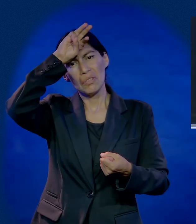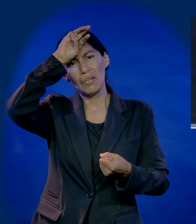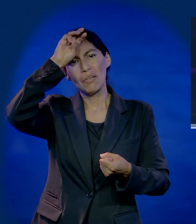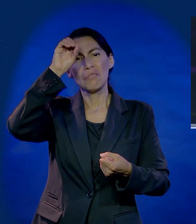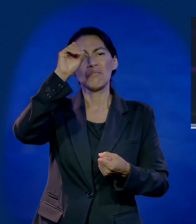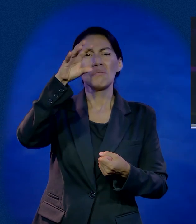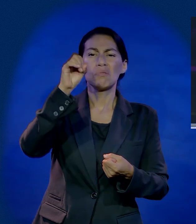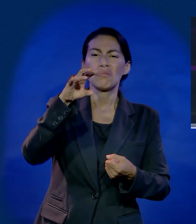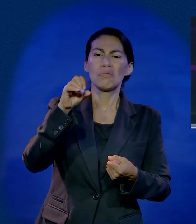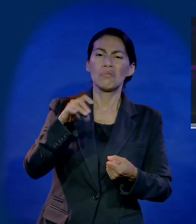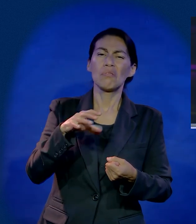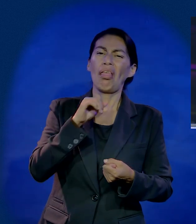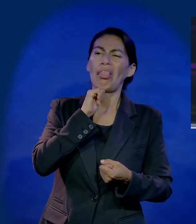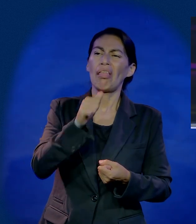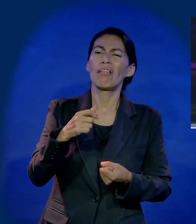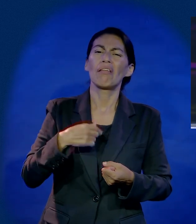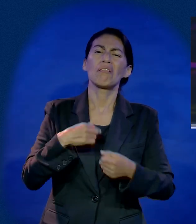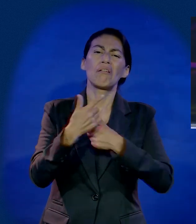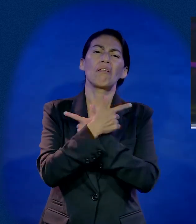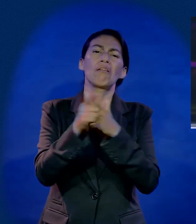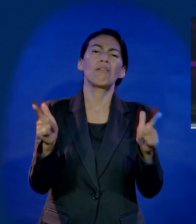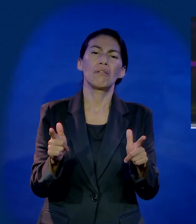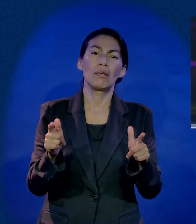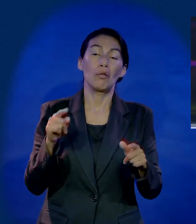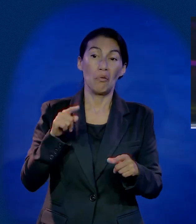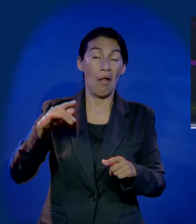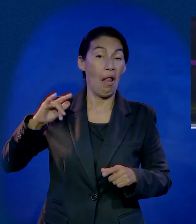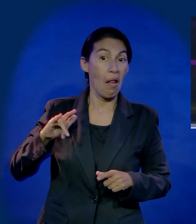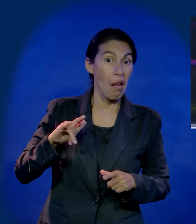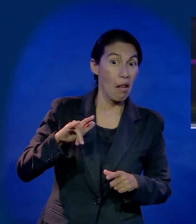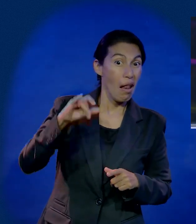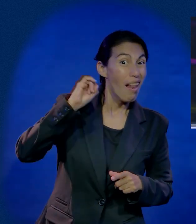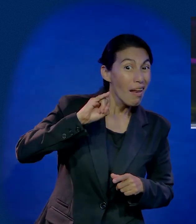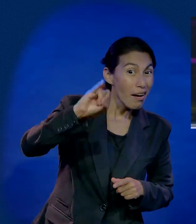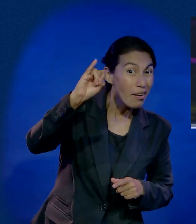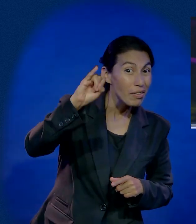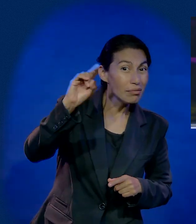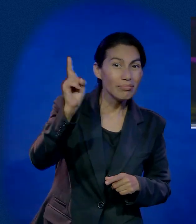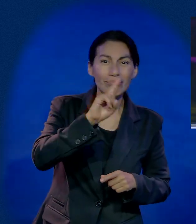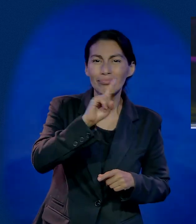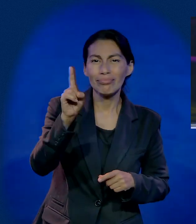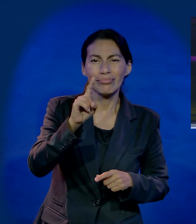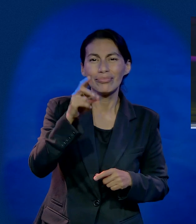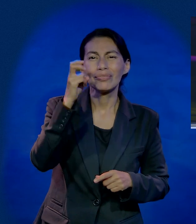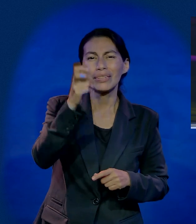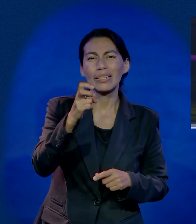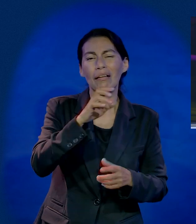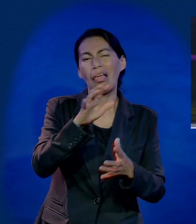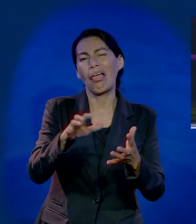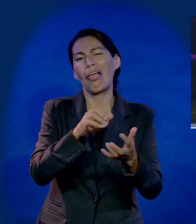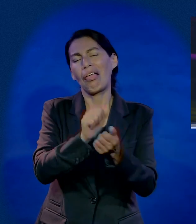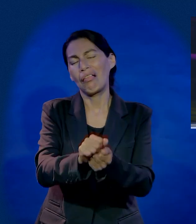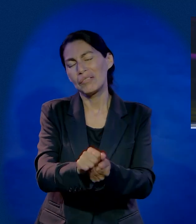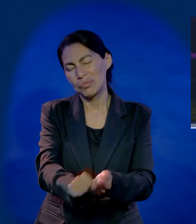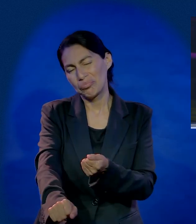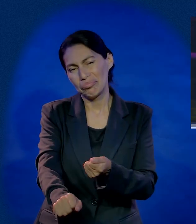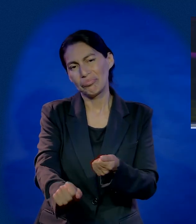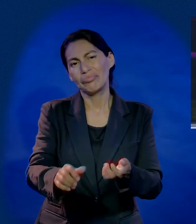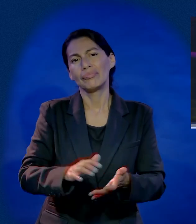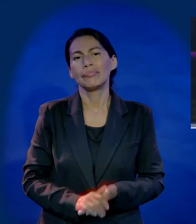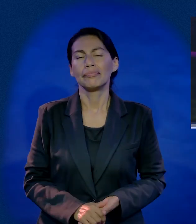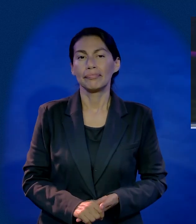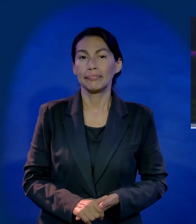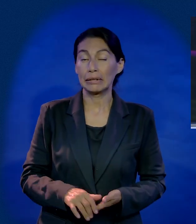el carro y decir, me voy a ir a Monterrey, no va a respetar ni un semáforo porque soy libre. No llegarás muy lejos porque ese tipo de libertad